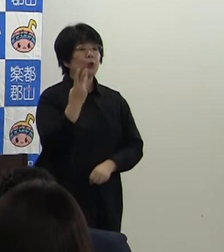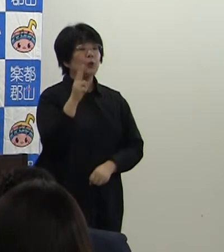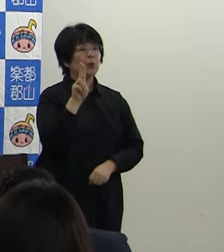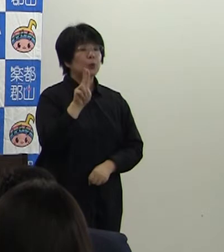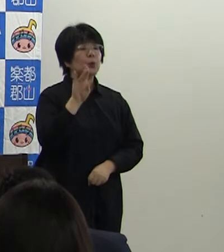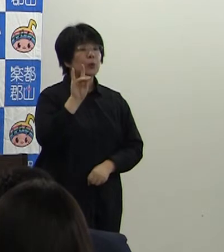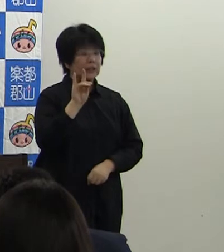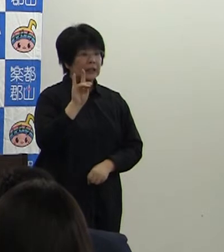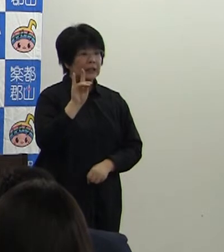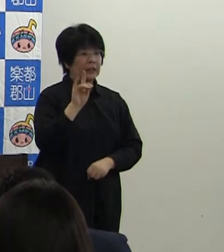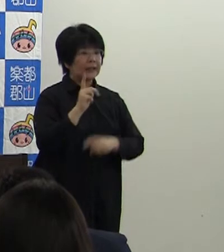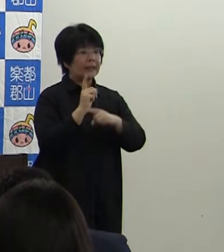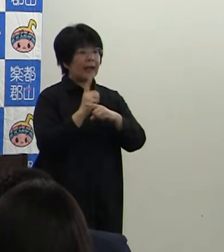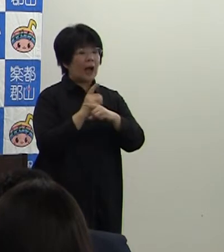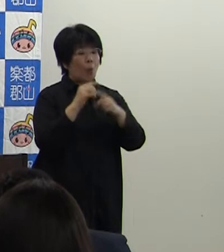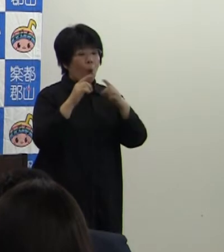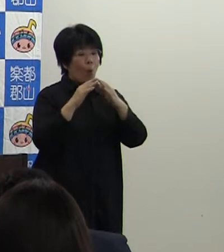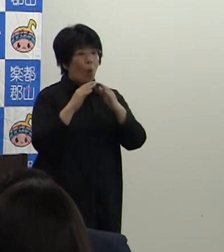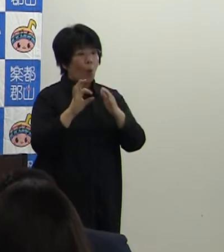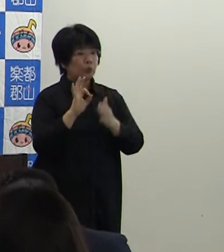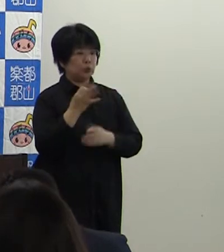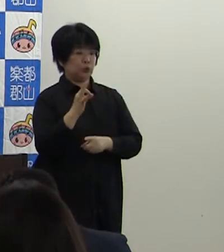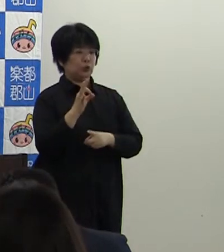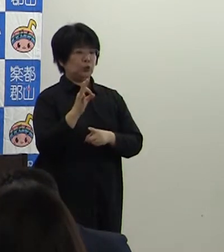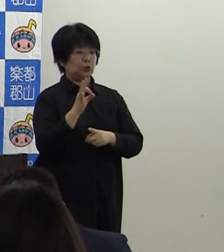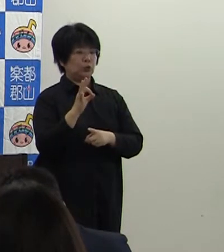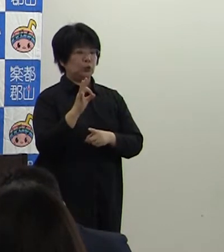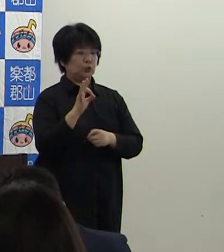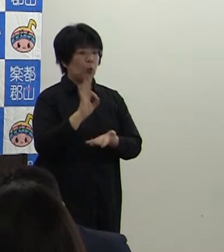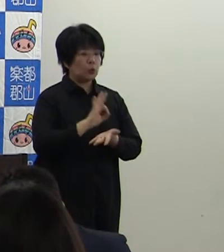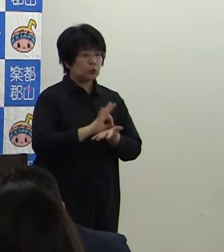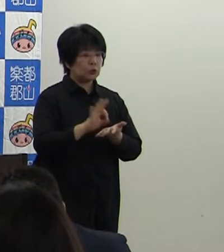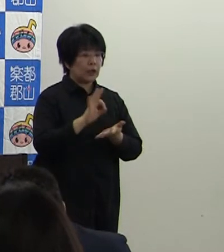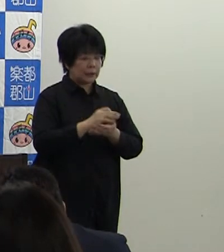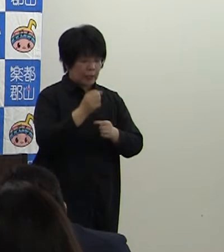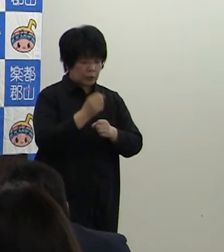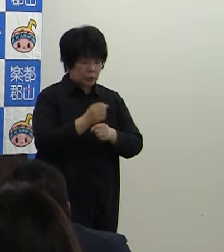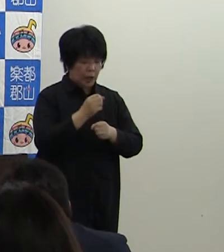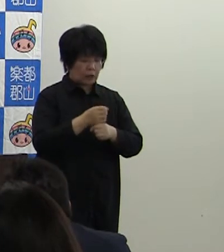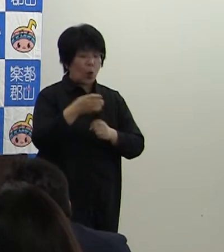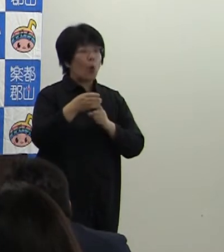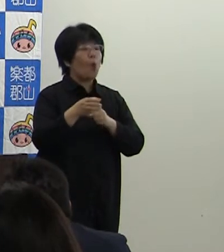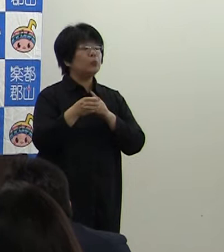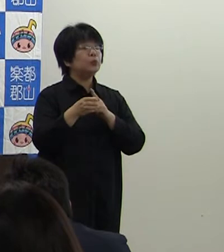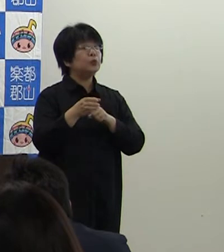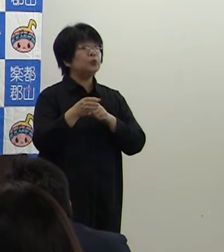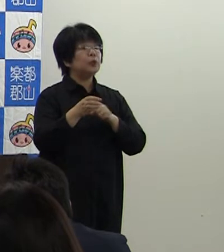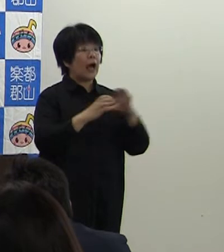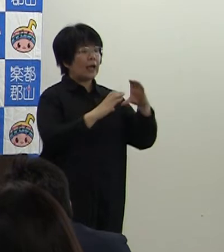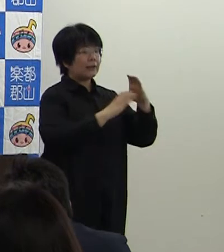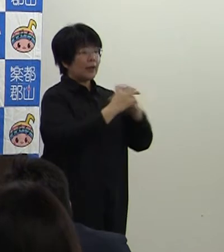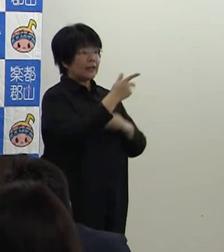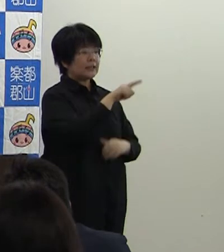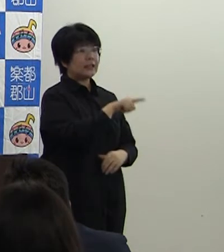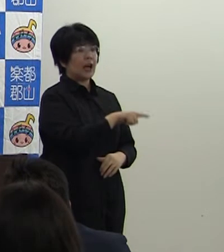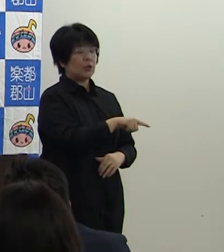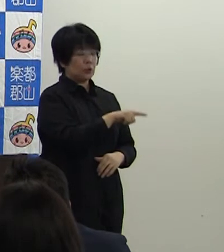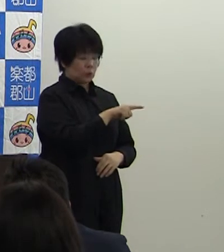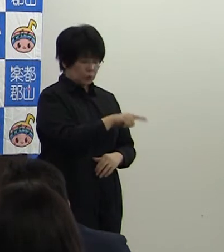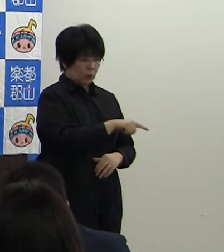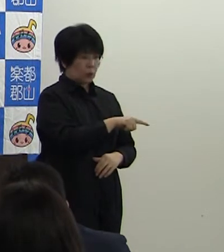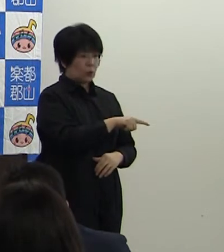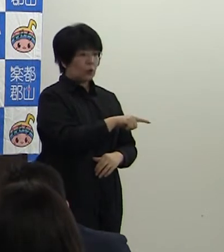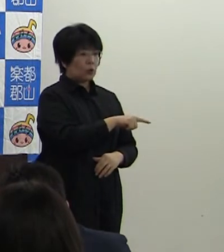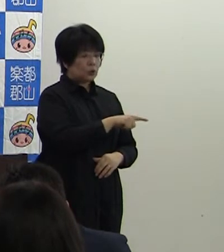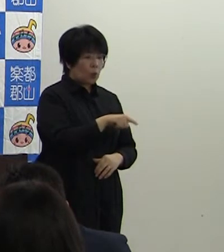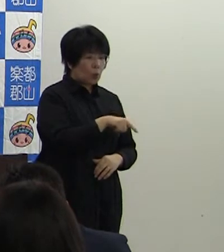って、世界的に今特許をきちっと整理しておられる会社がありますから、やっぱり知財のでき